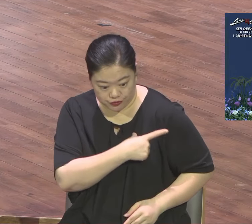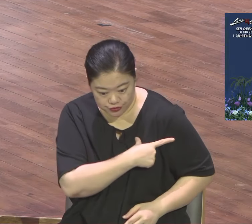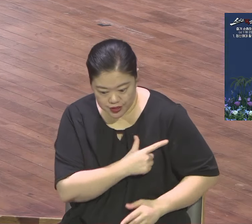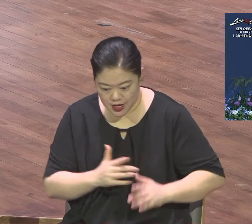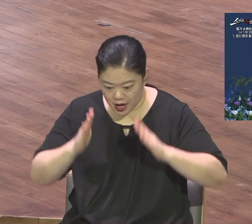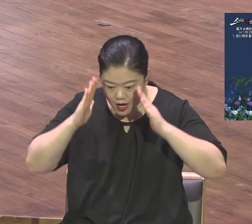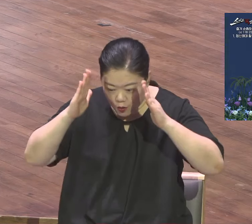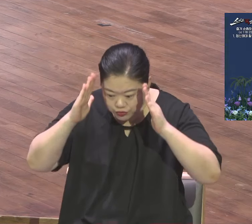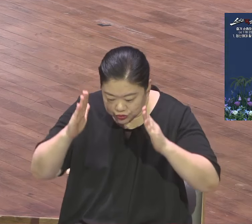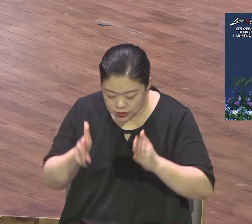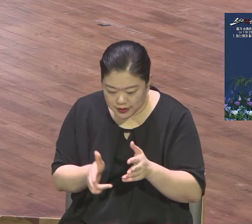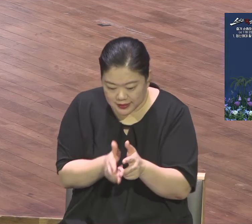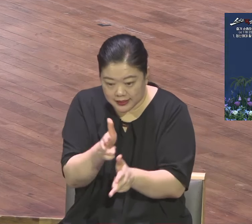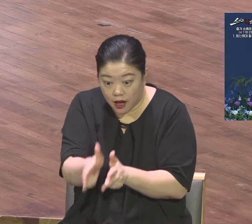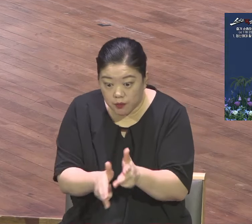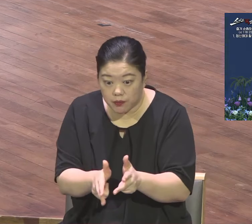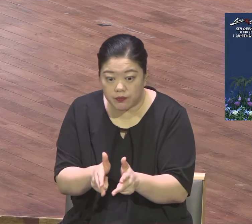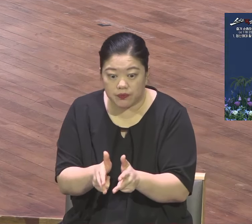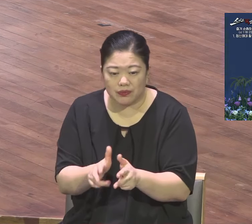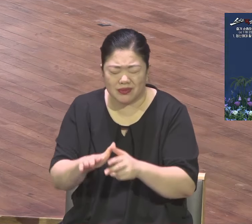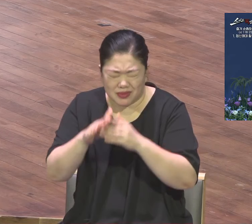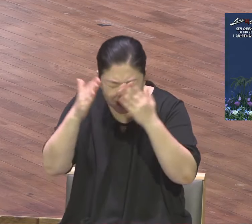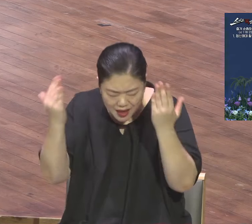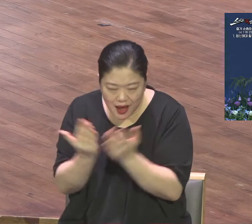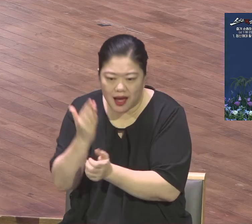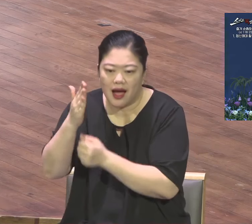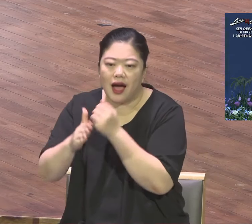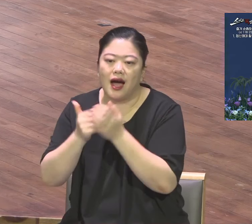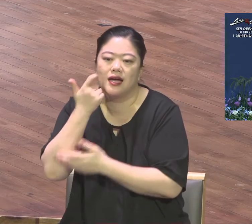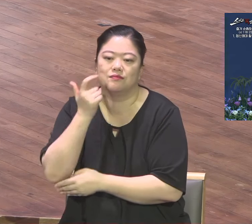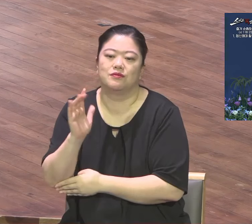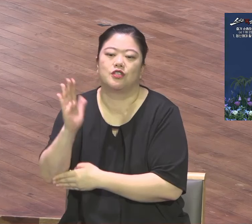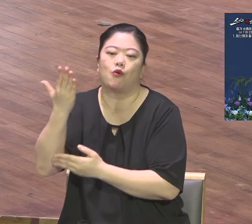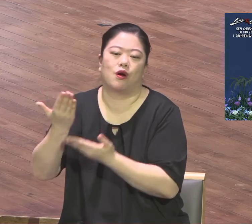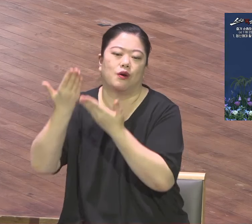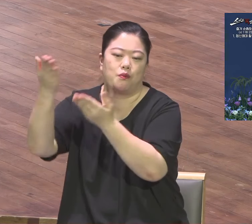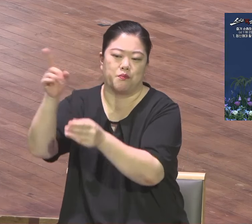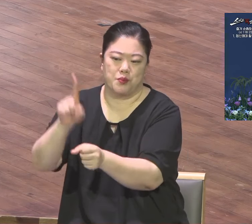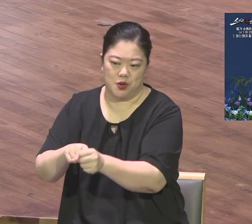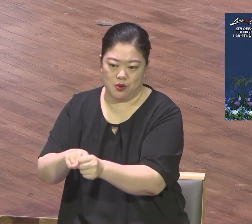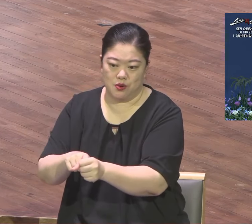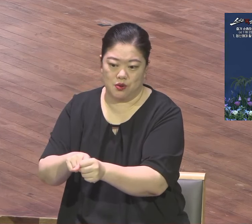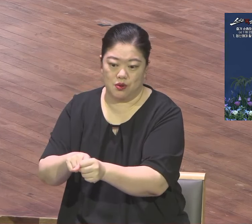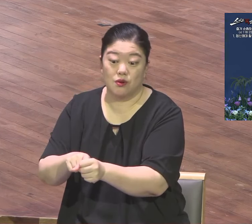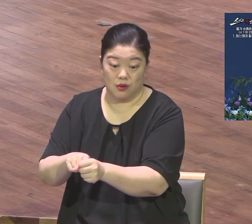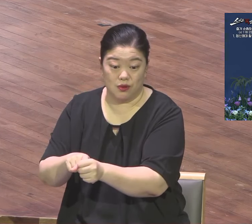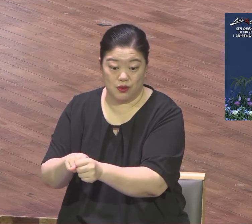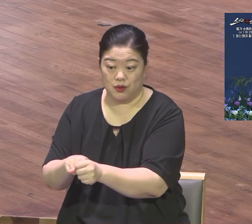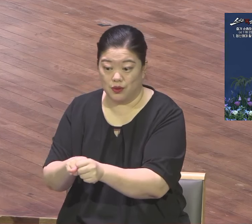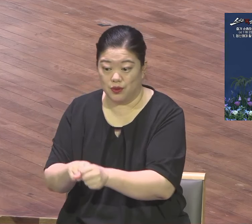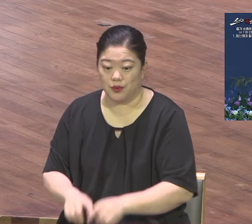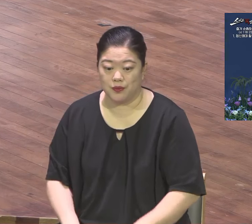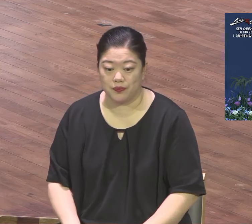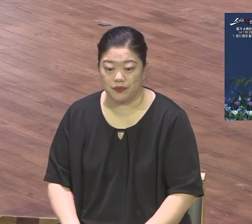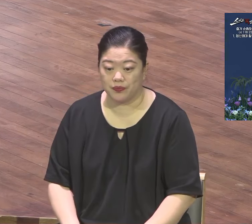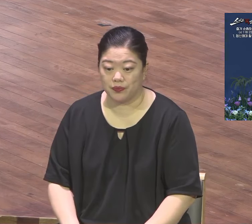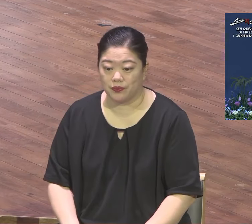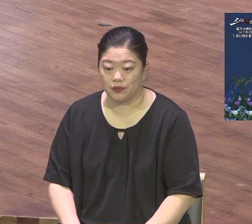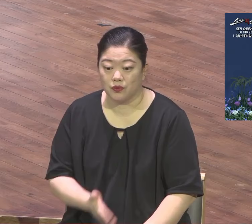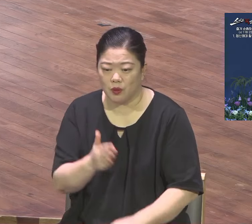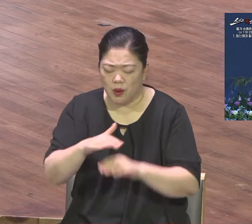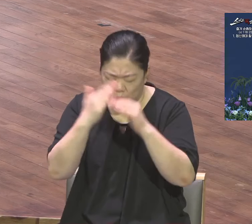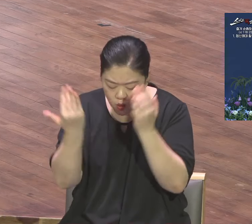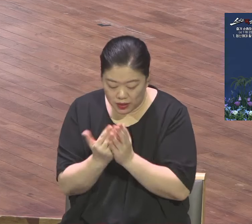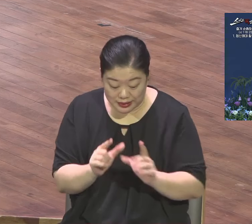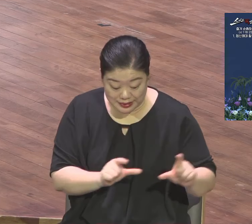것도 사업하는 것도 모든 것이 뭐요? 옷 입는 것도 모든 것이 뭐요?